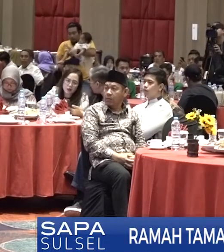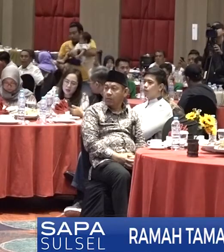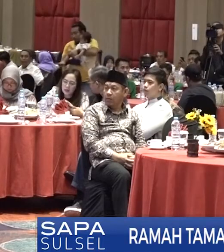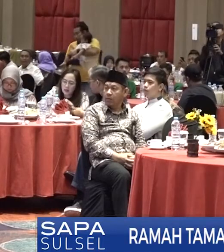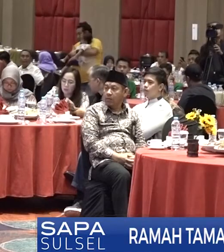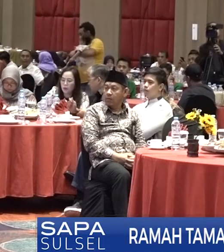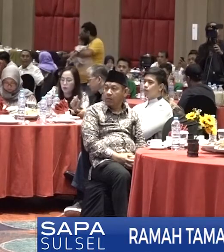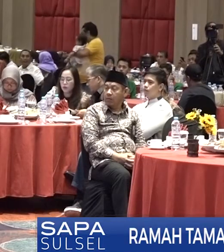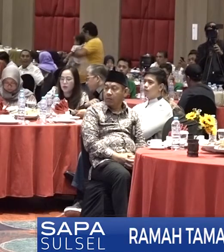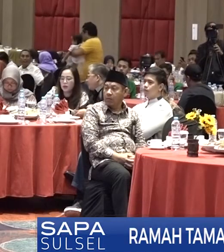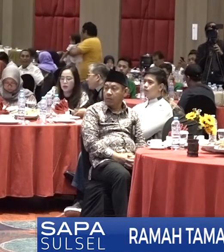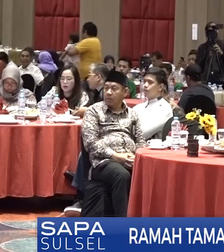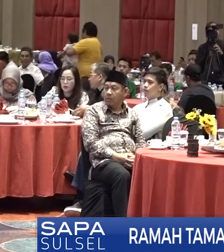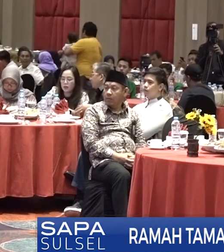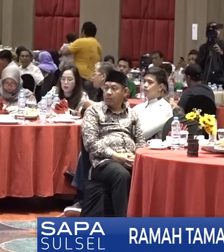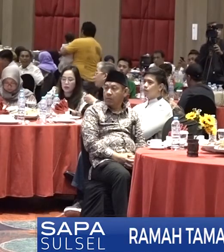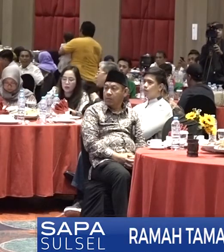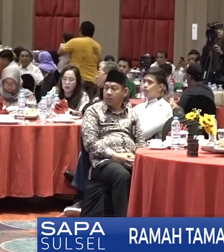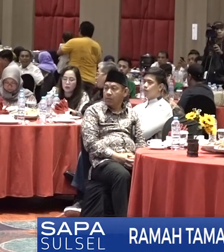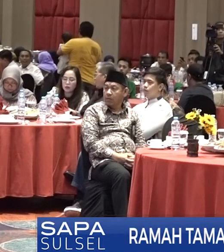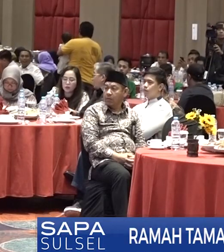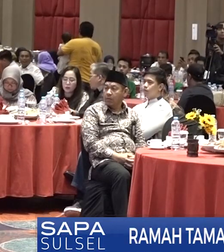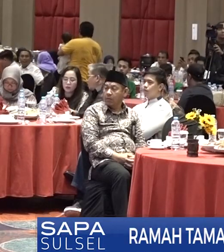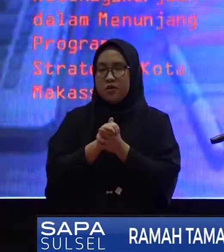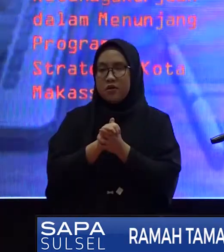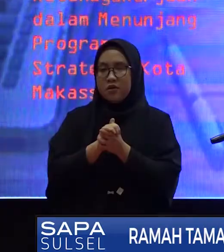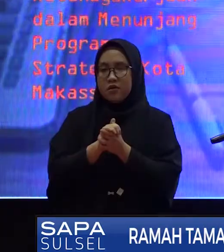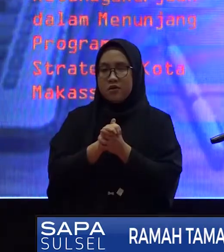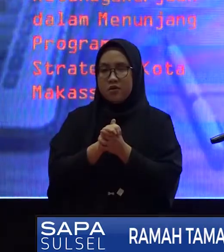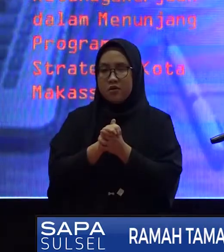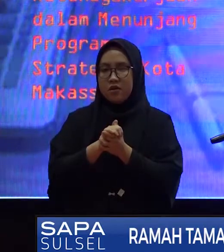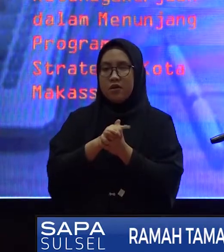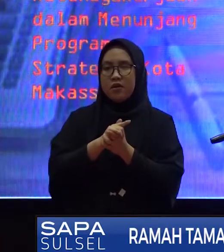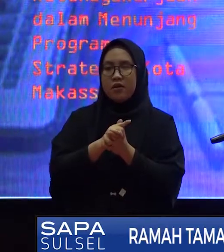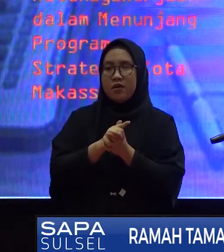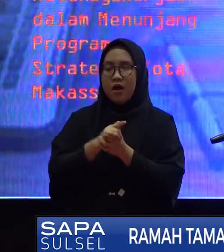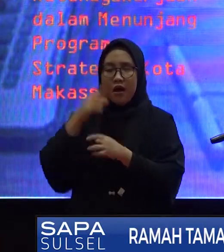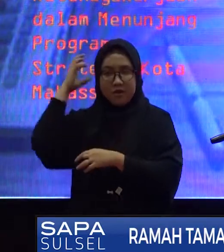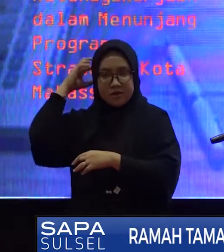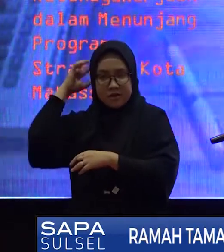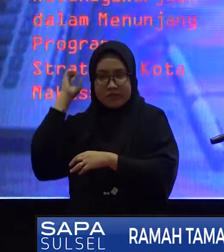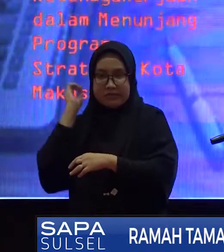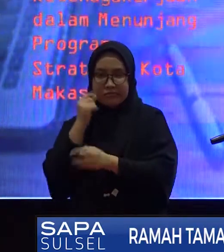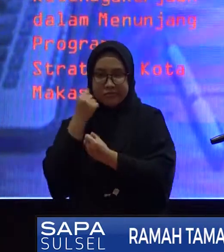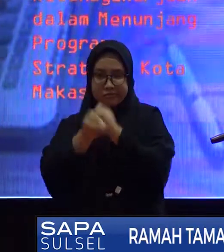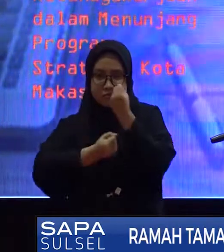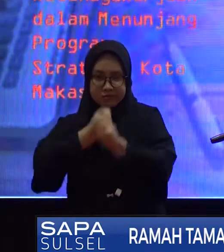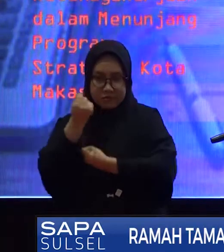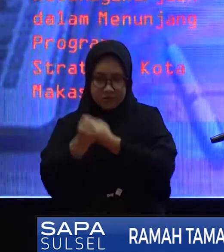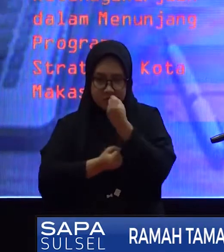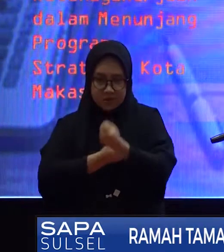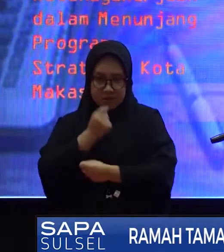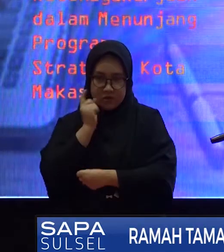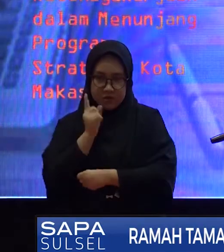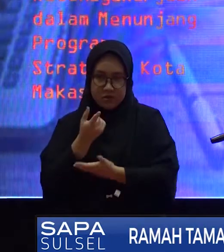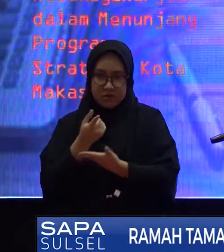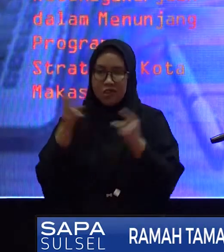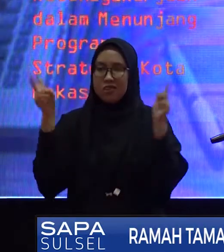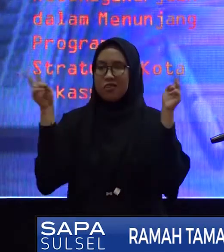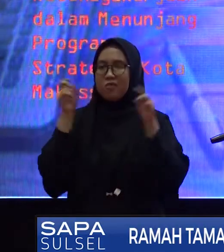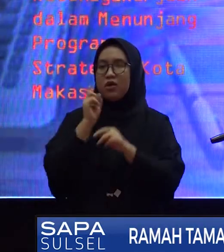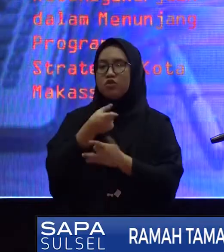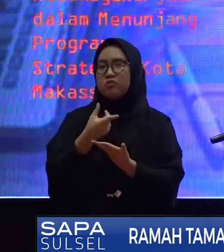tema resilien dengan metavers dinas Ketenagakerjaan mencoba untuk mendevelop tema